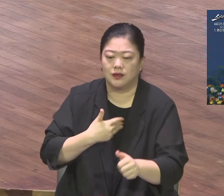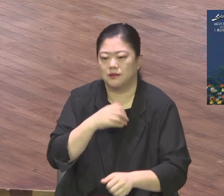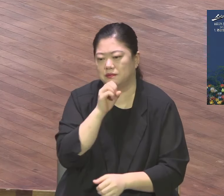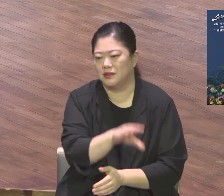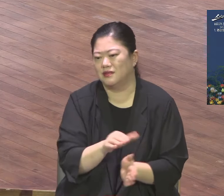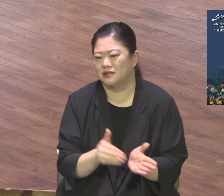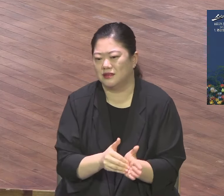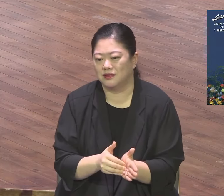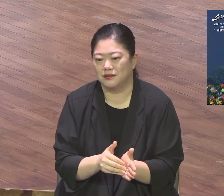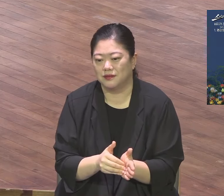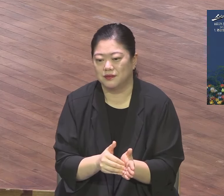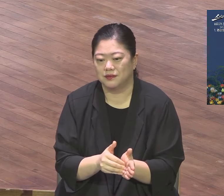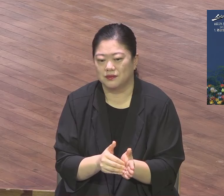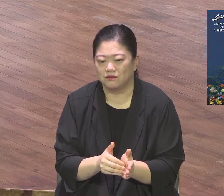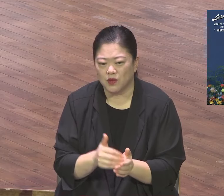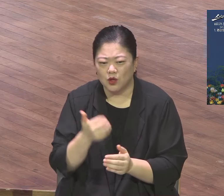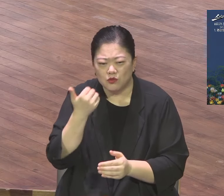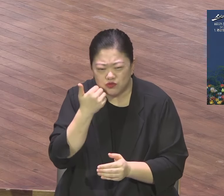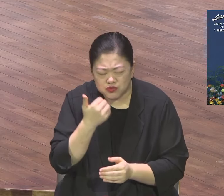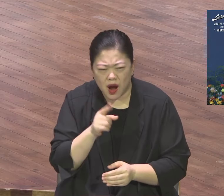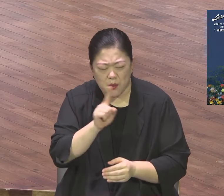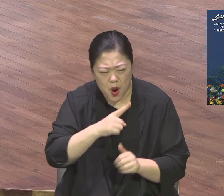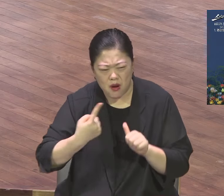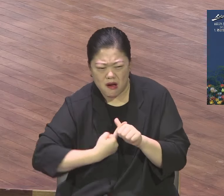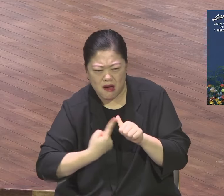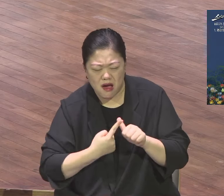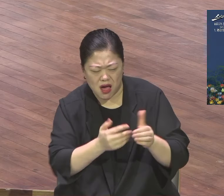붙잡고 의지하는 마음 상태,